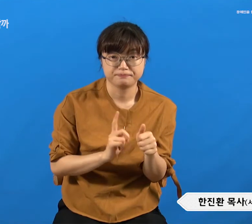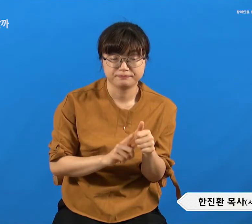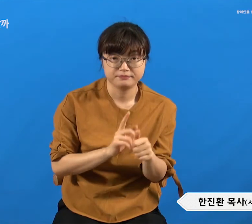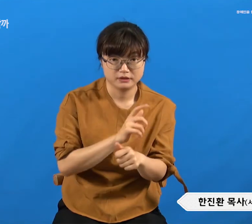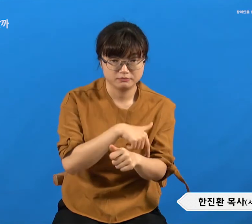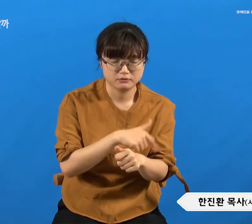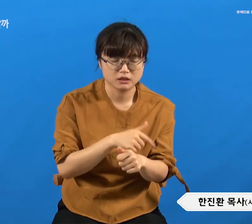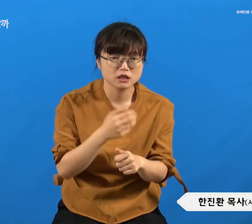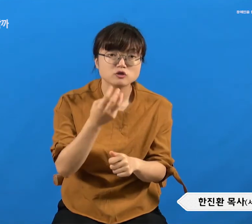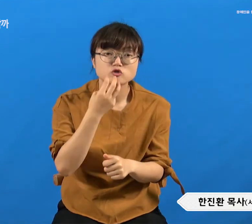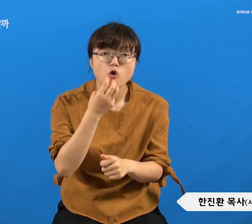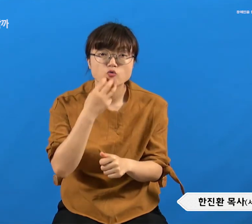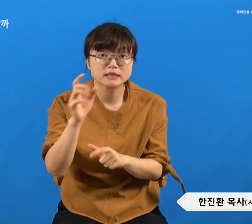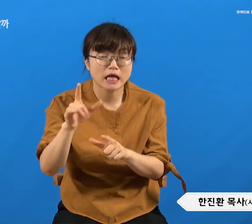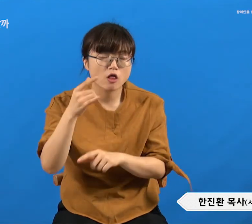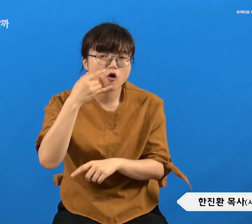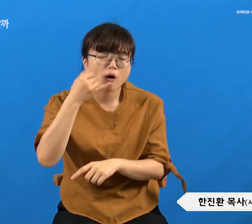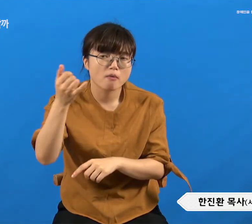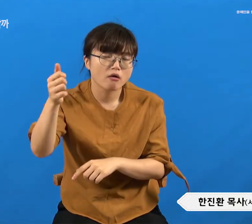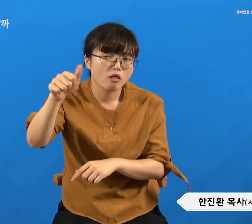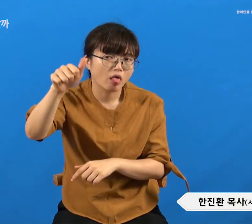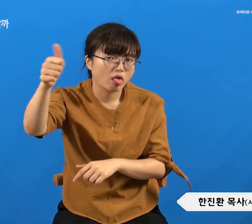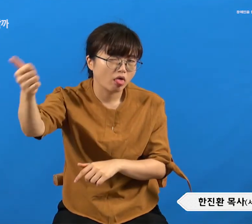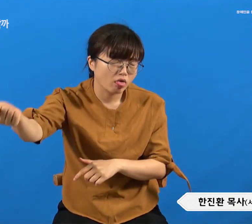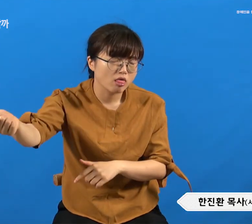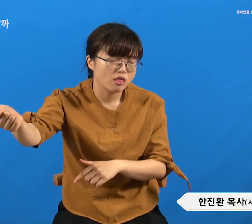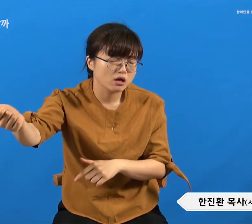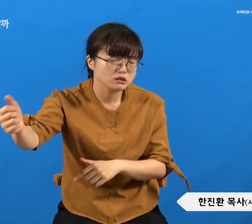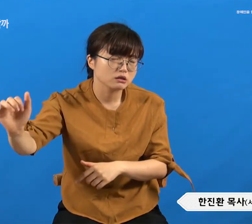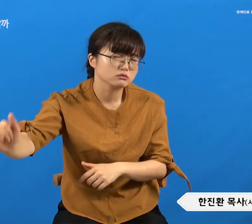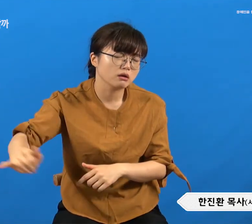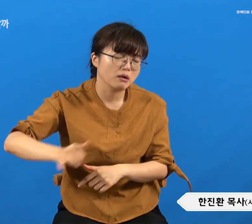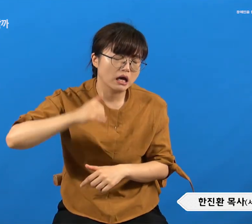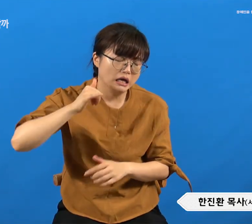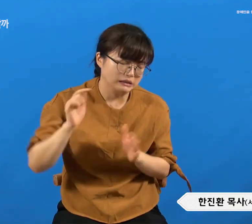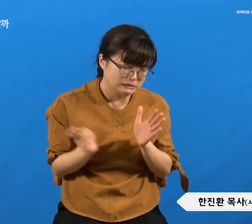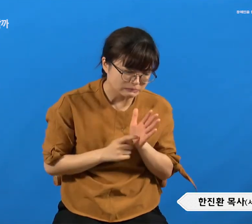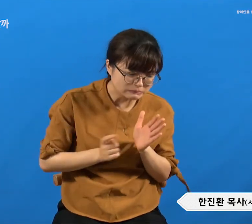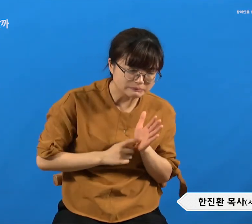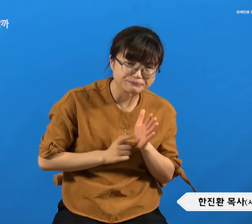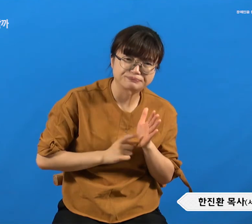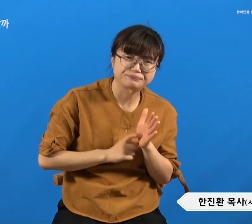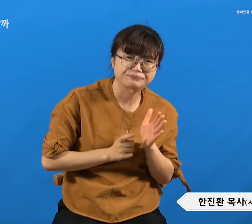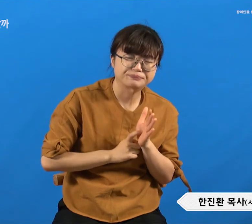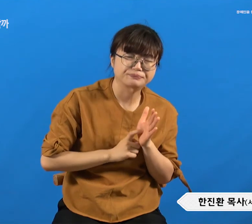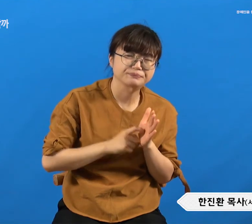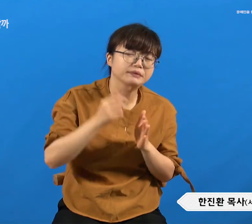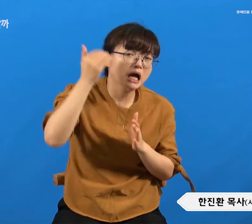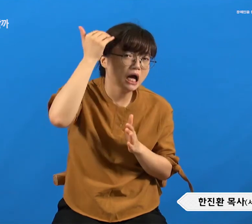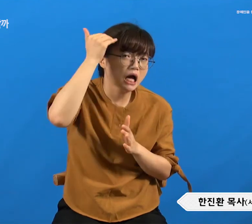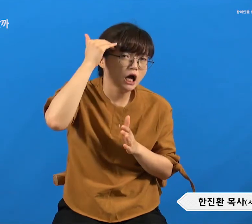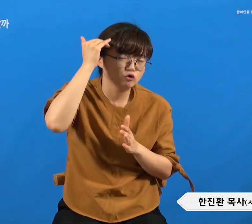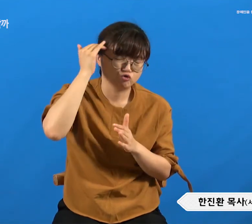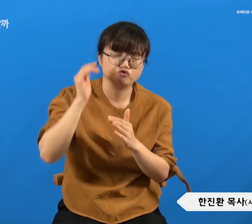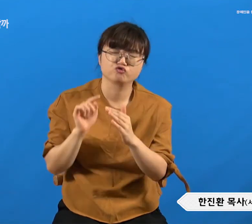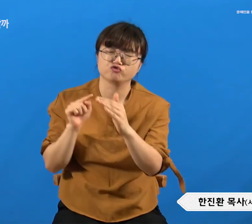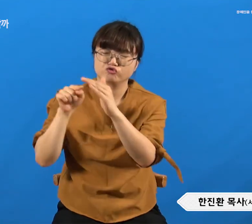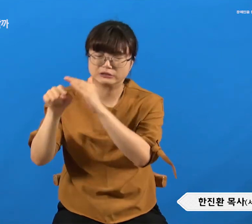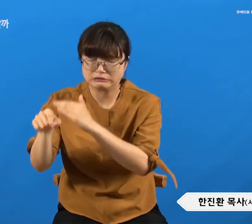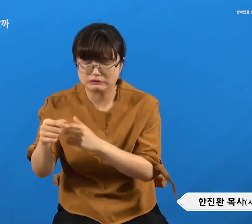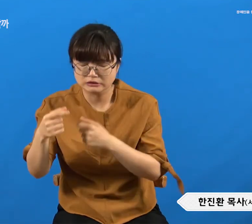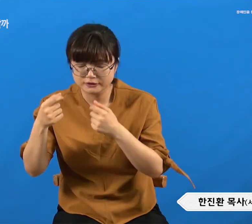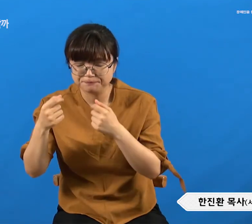한 번은 서울에 사시는 어머니가 돌아가셨다 하는 연락을 받고는 급히 귀국해서